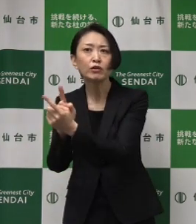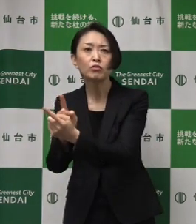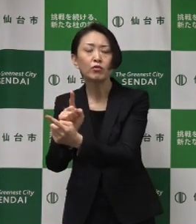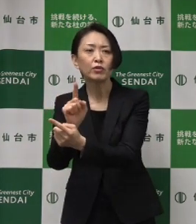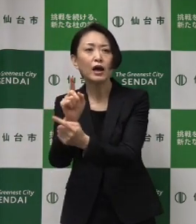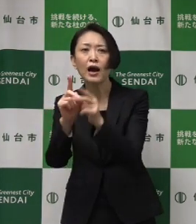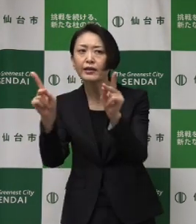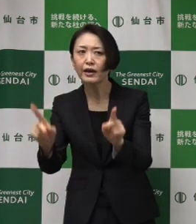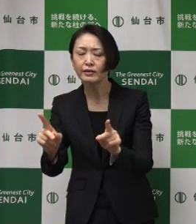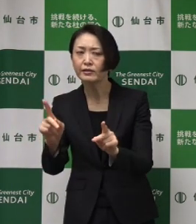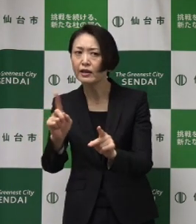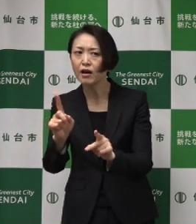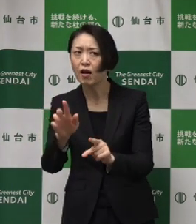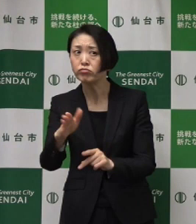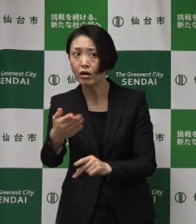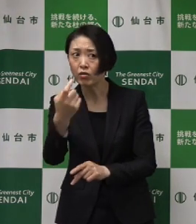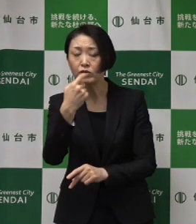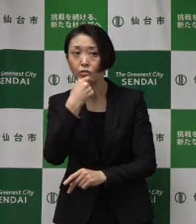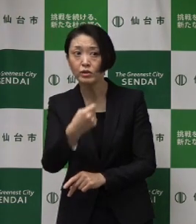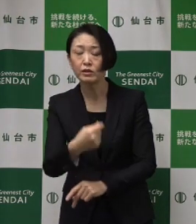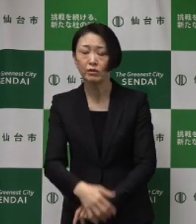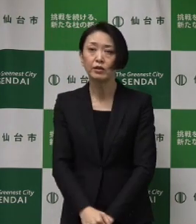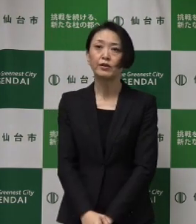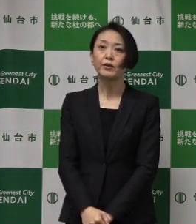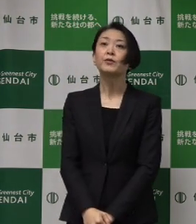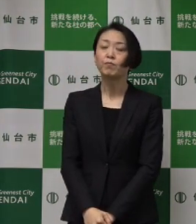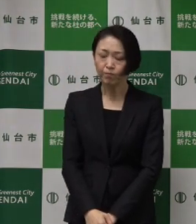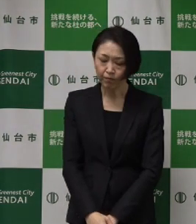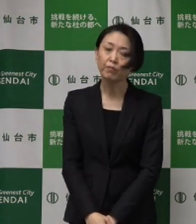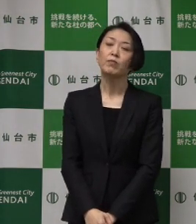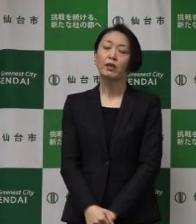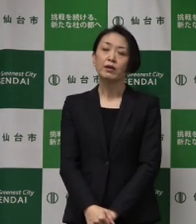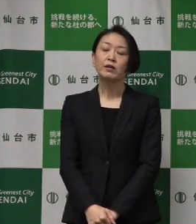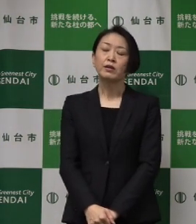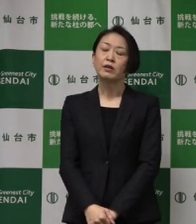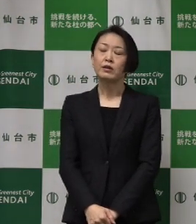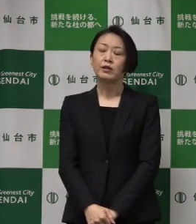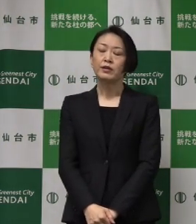題といいますか、何かありますでしょうか。 これはこの間もお話ししておりますけれども、